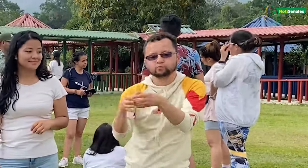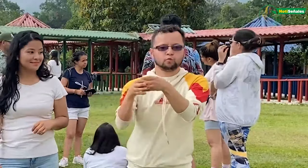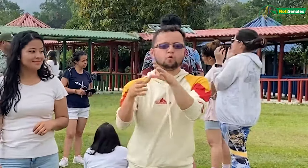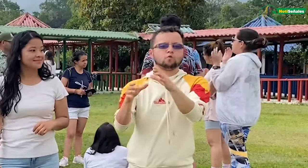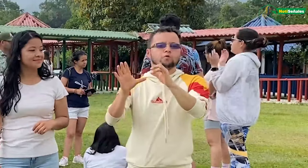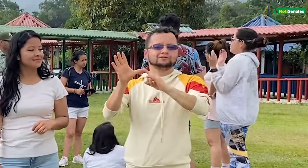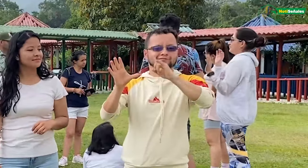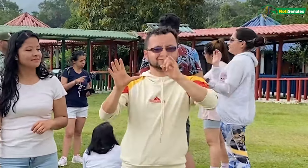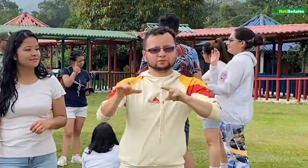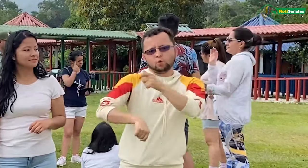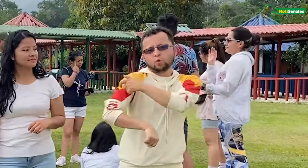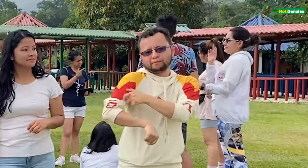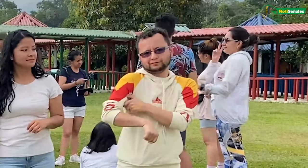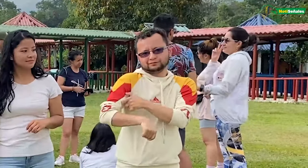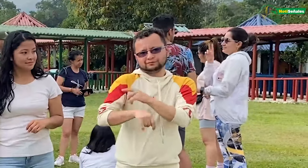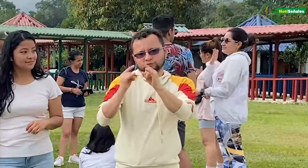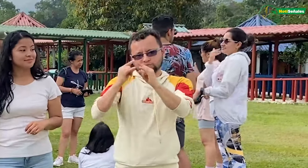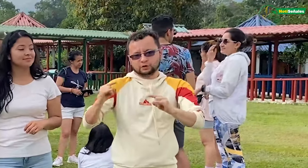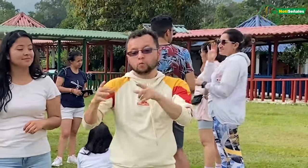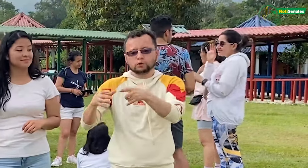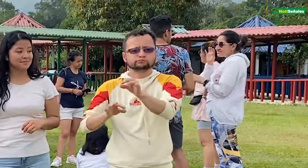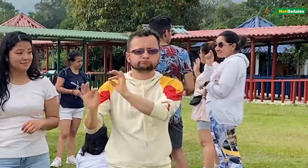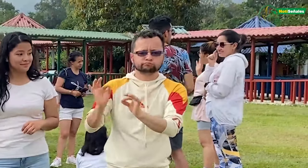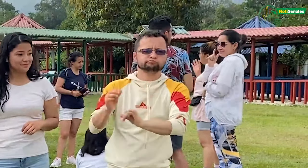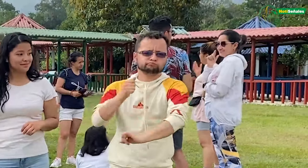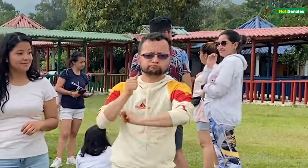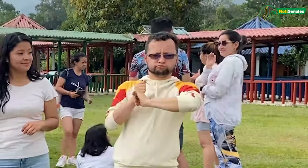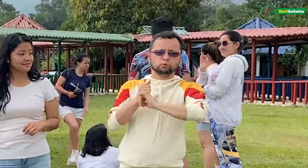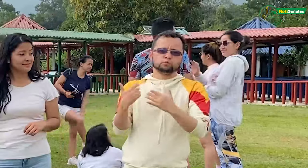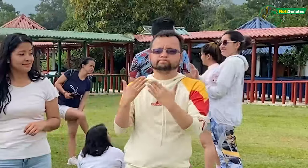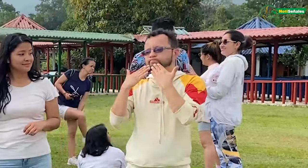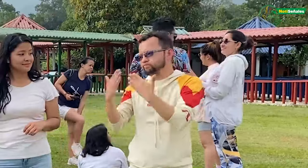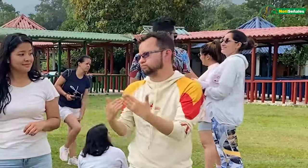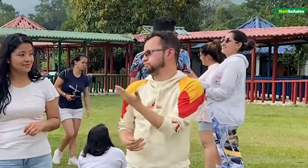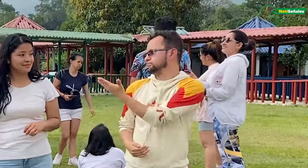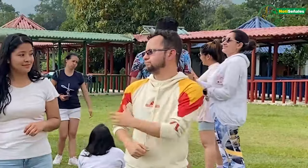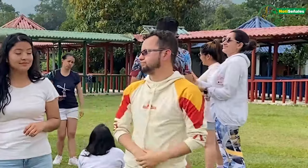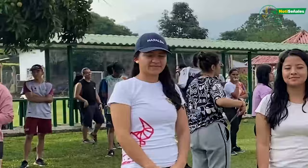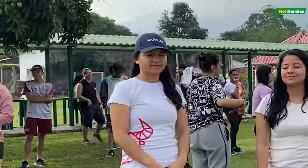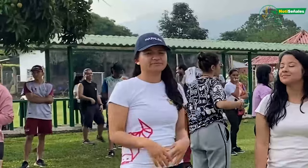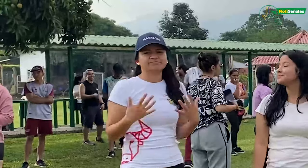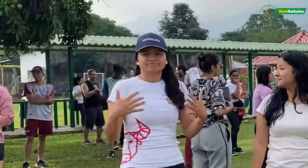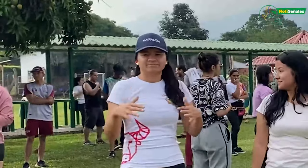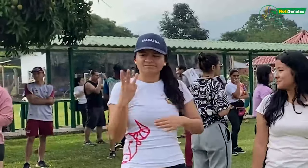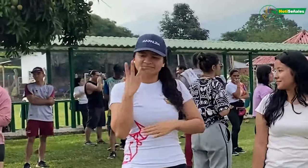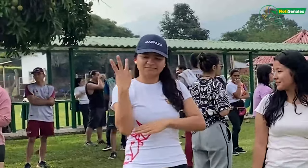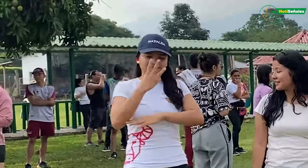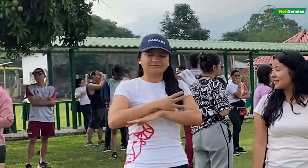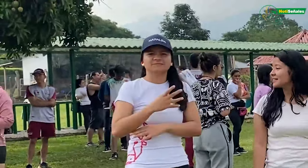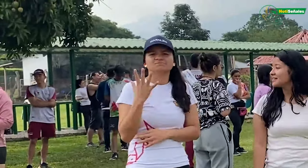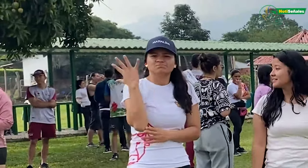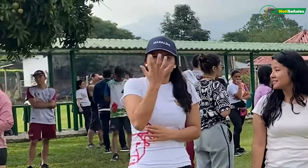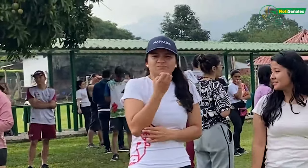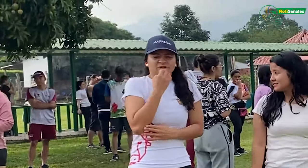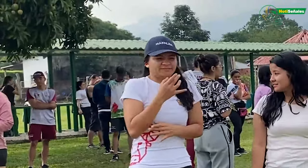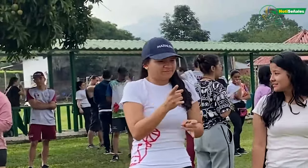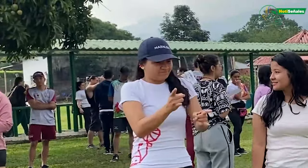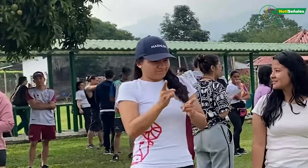por la alianza del apoyo para la realización de este. Gracias. ¡Adelante! ¡Guau! Han sido tres días hermosos en donde se abordaron